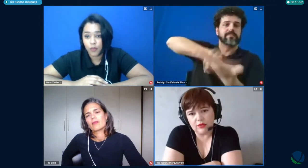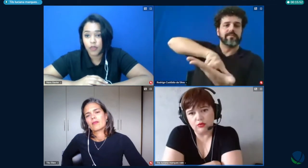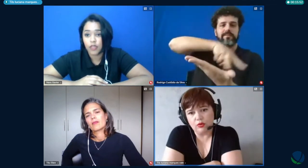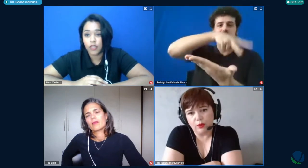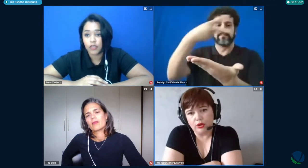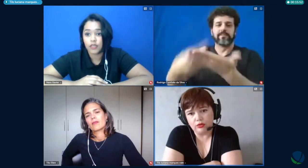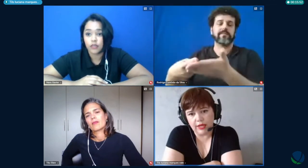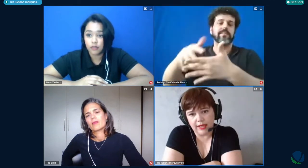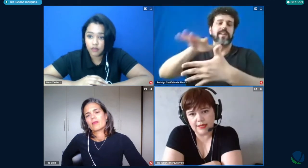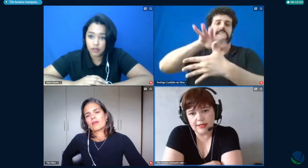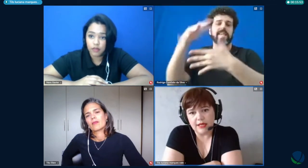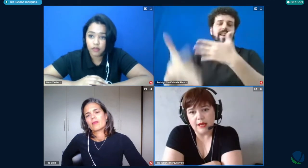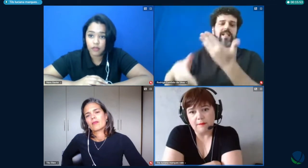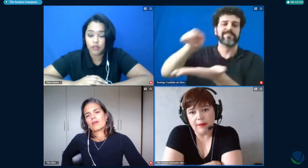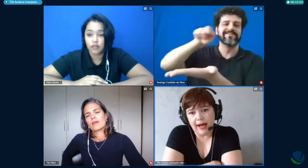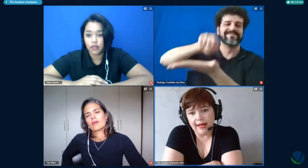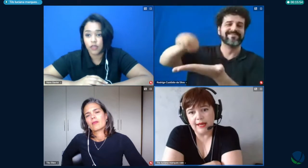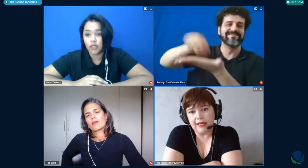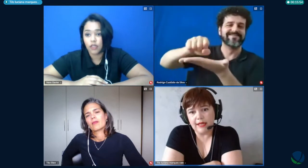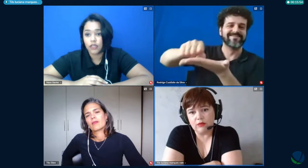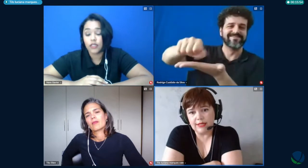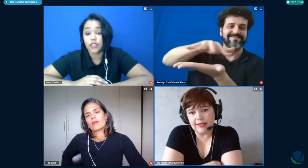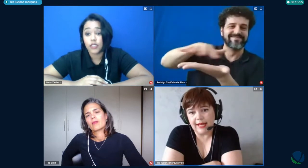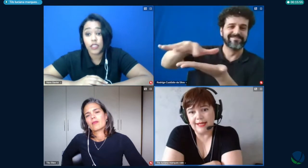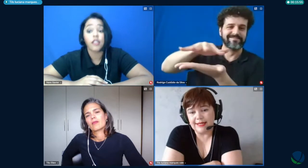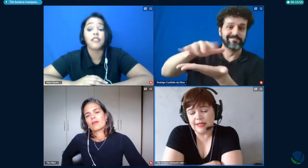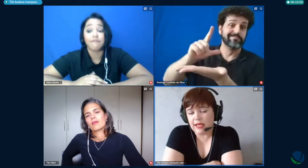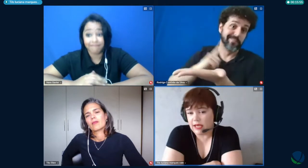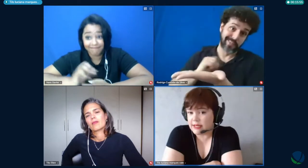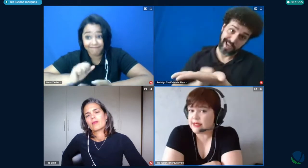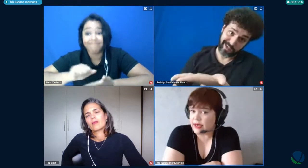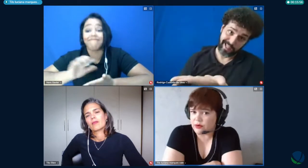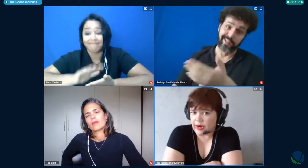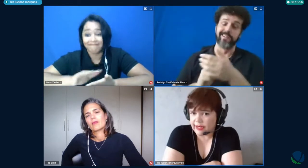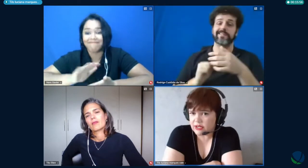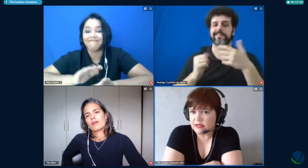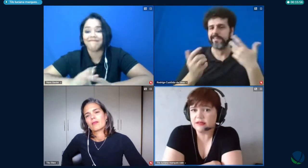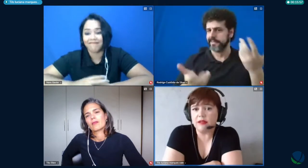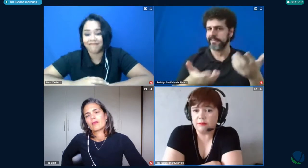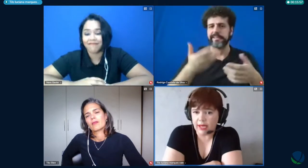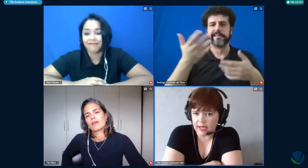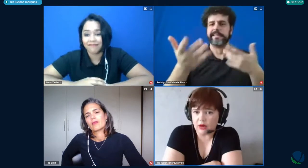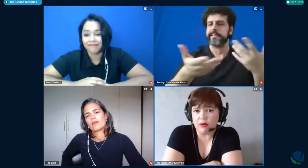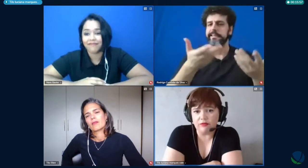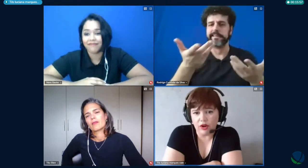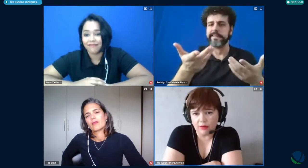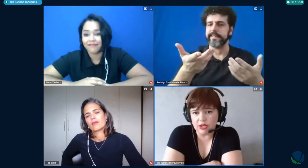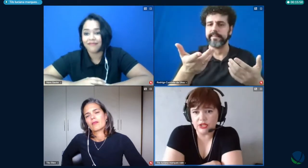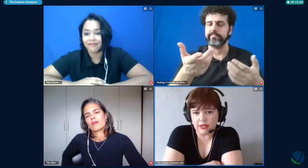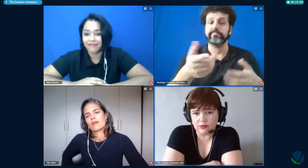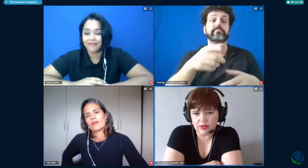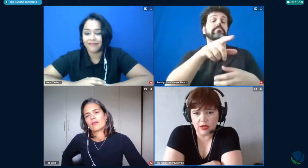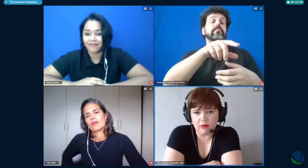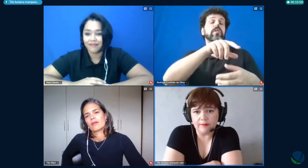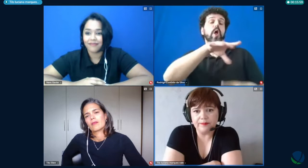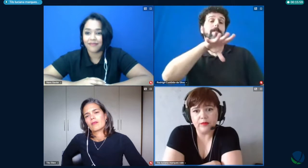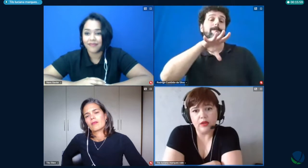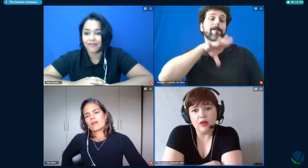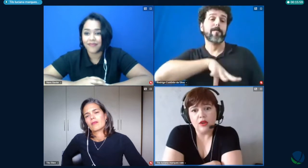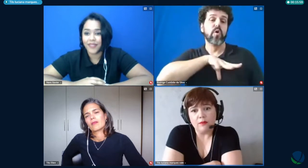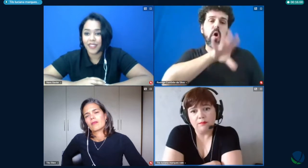uma tradução do português para língua de sinais em SignWrite, também é uma forma de